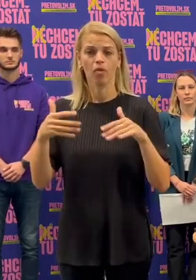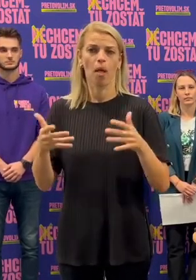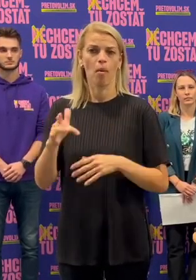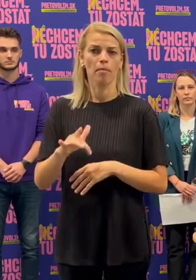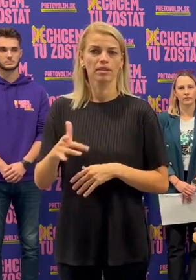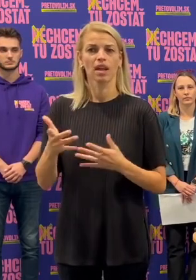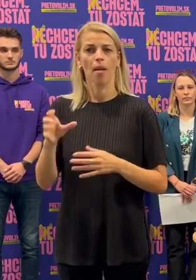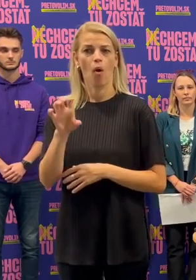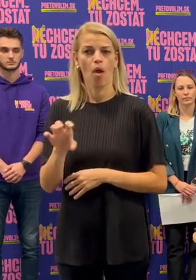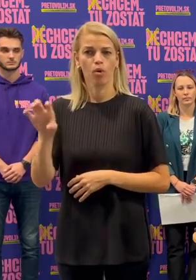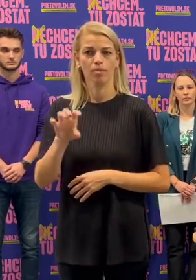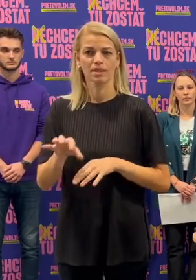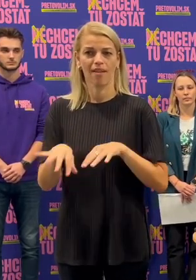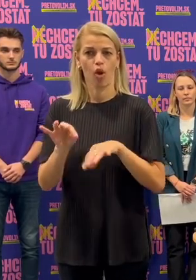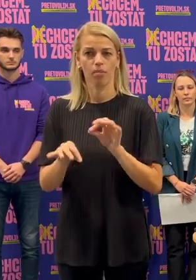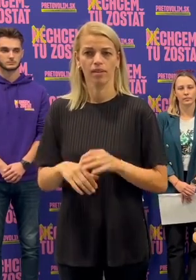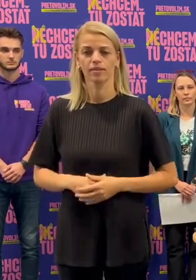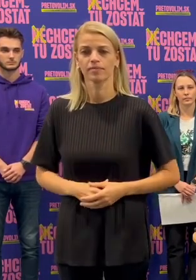alebo európske.